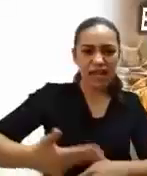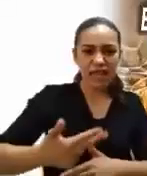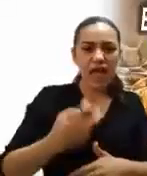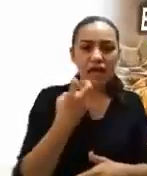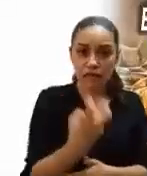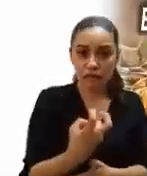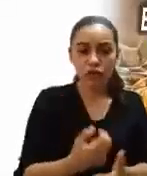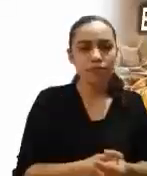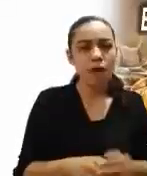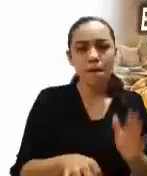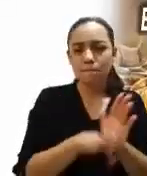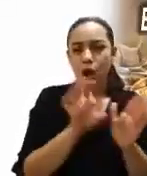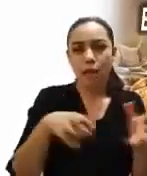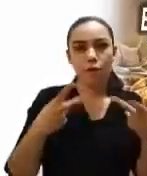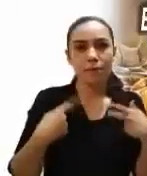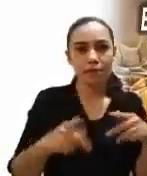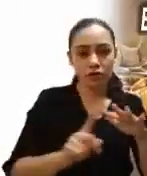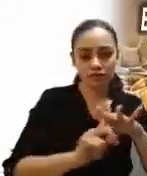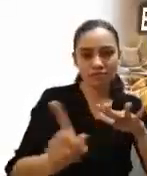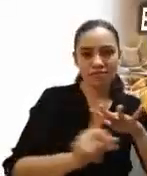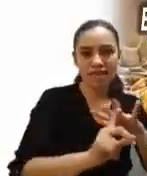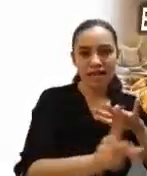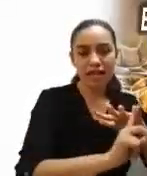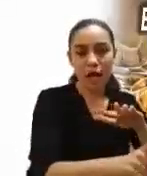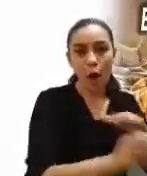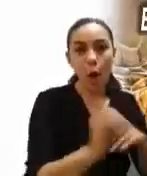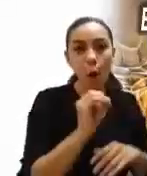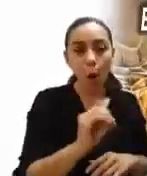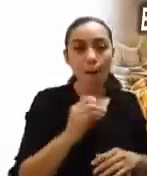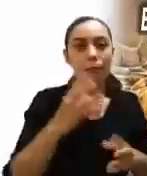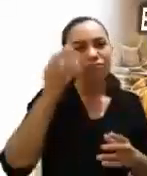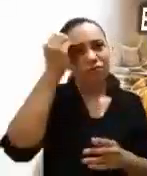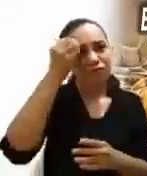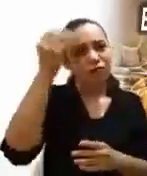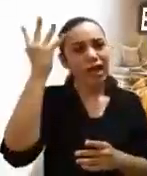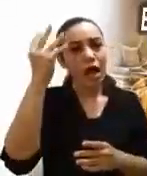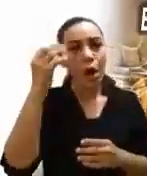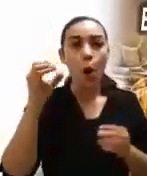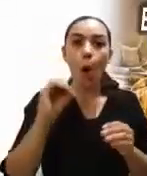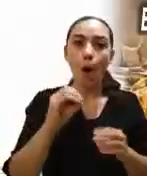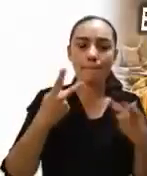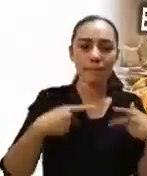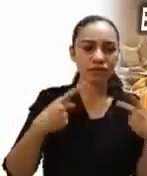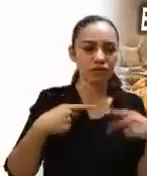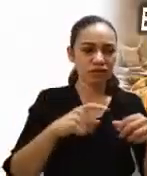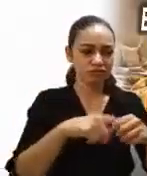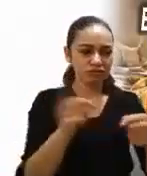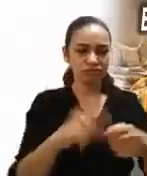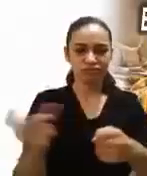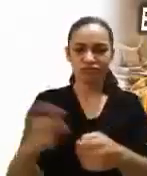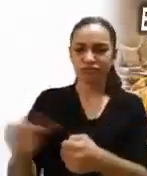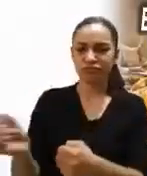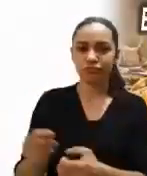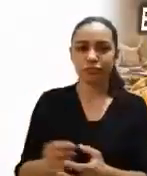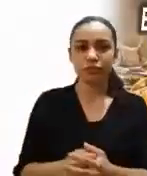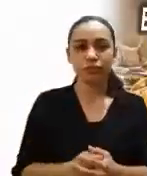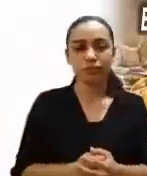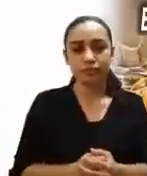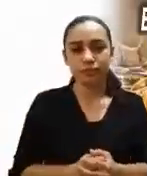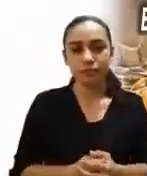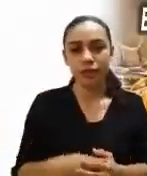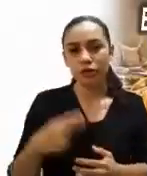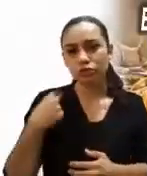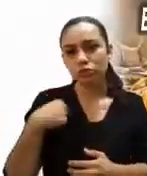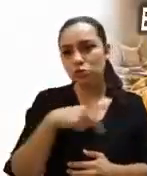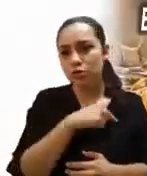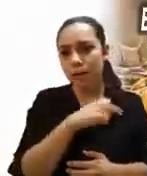frente a migrantes, olvidados y descartados. No podemos tomar, como algunos, la